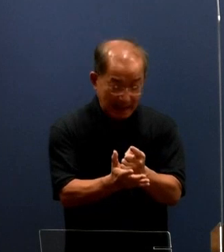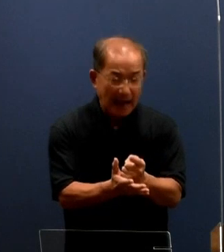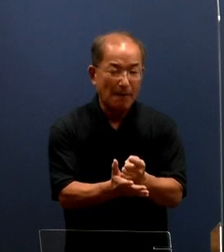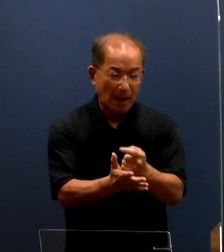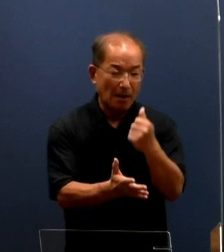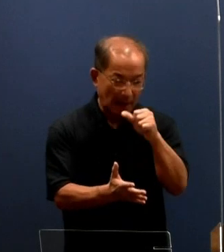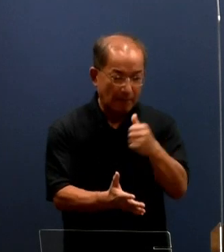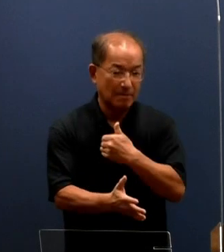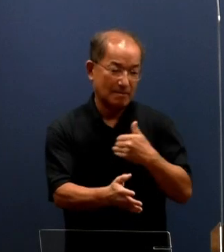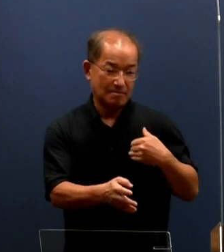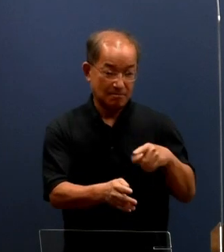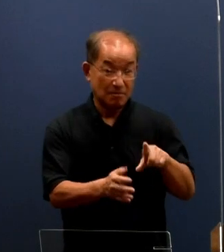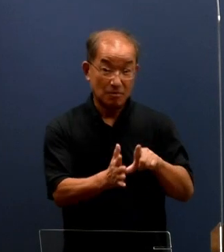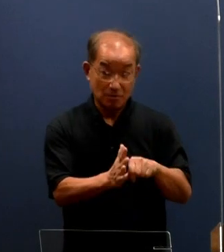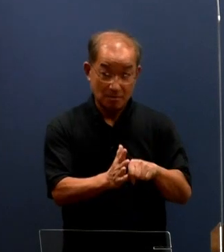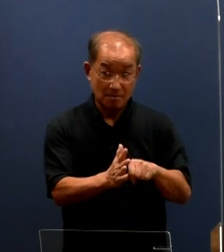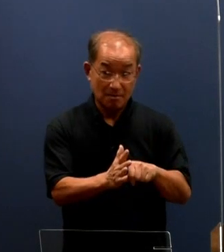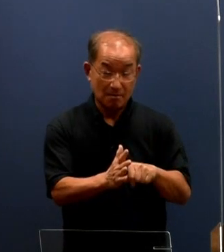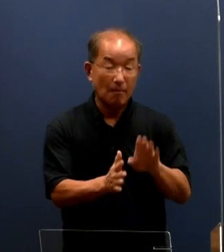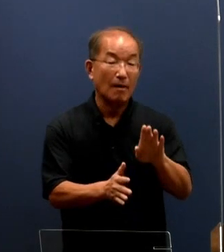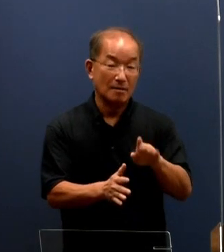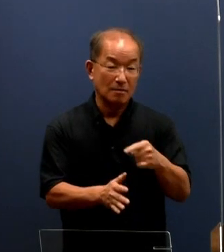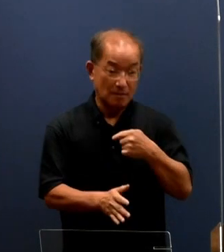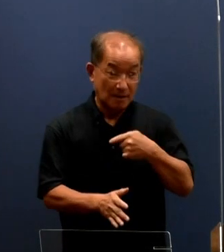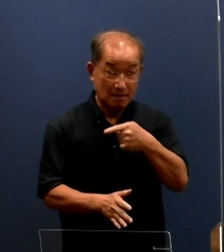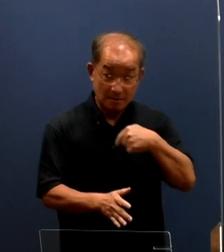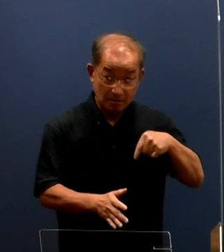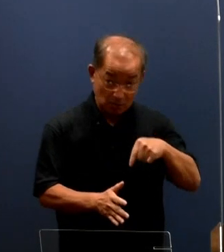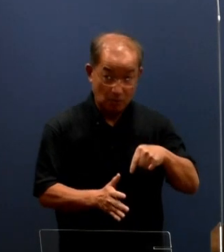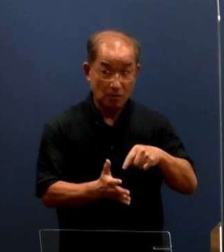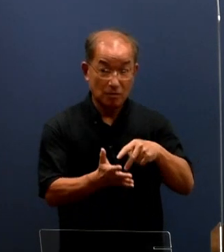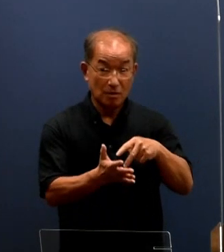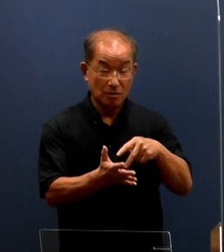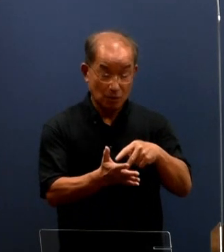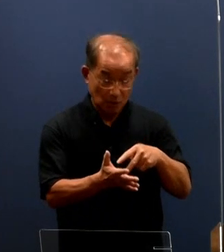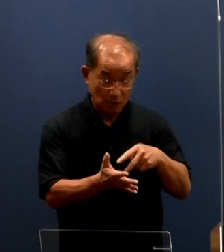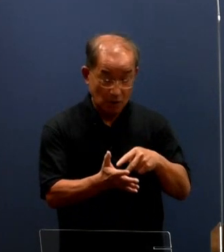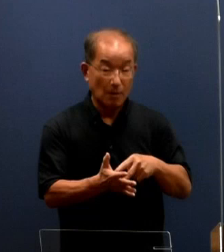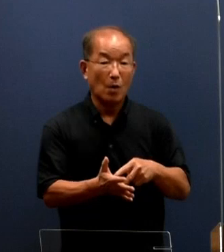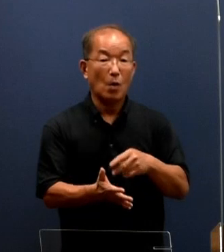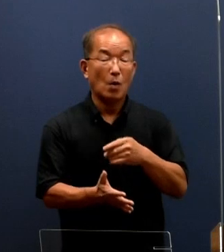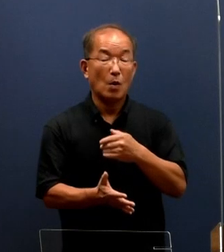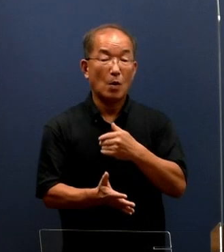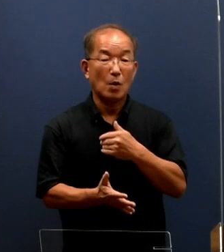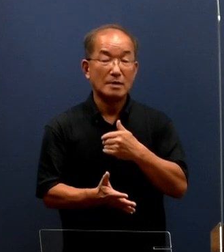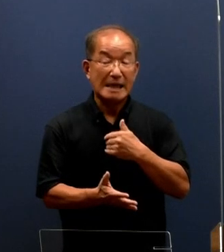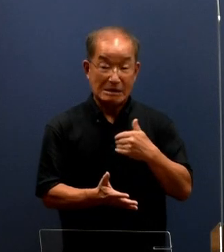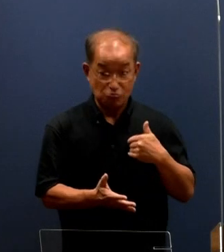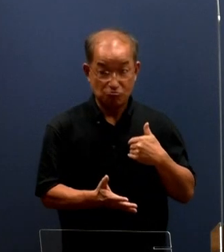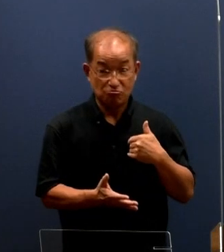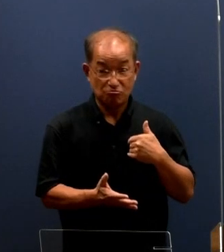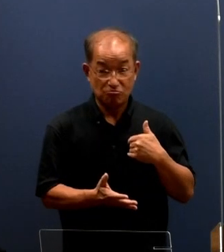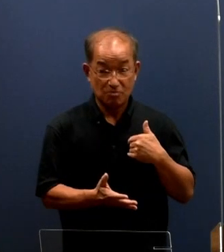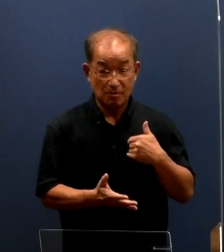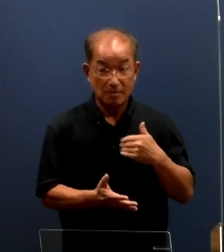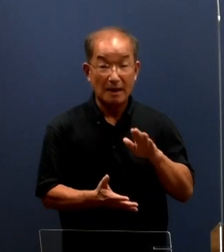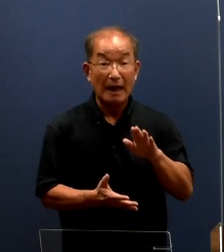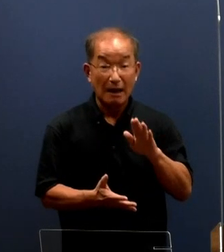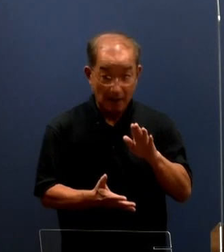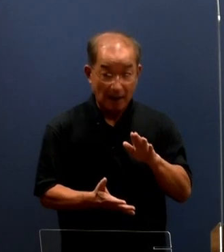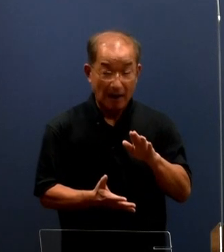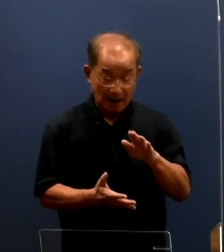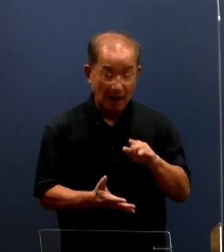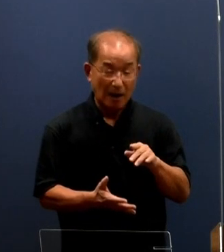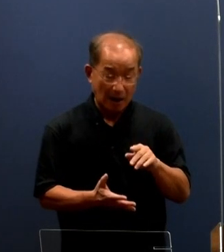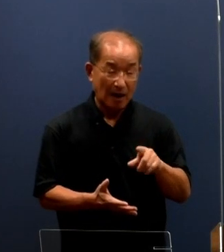度、その我々のようなところでもできているとかっていうことになると、だいぶハードル下がりますけどね。